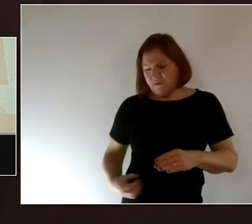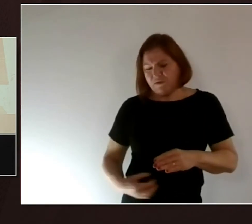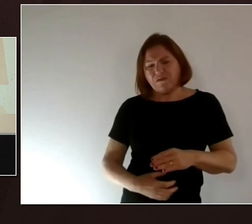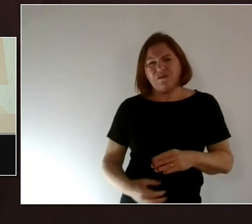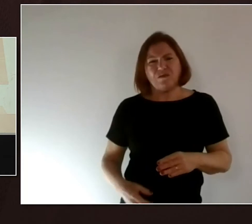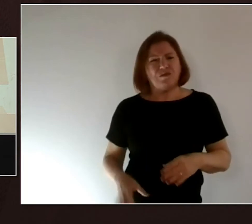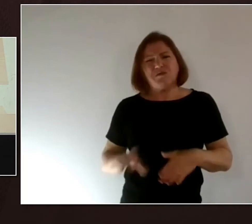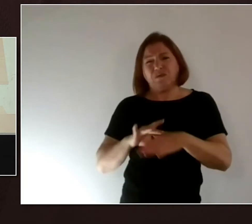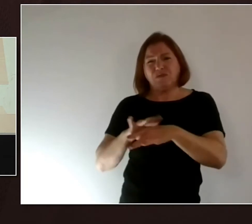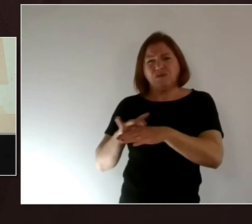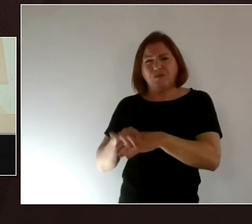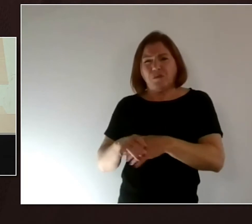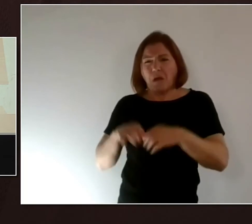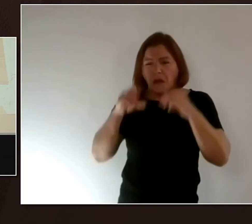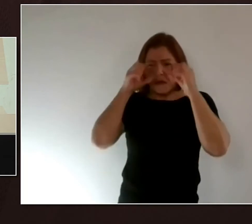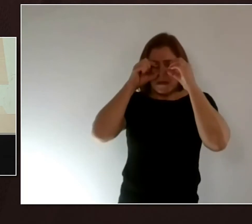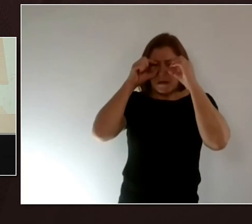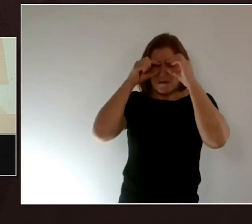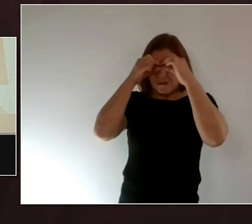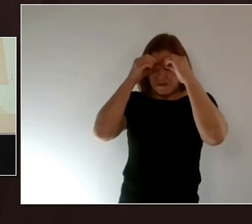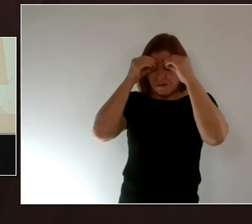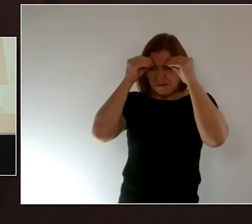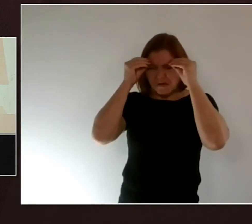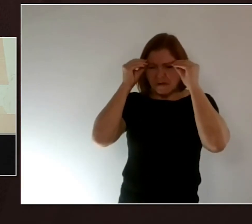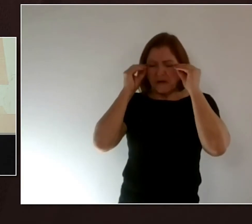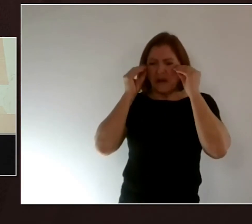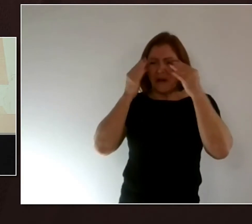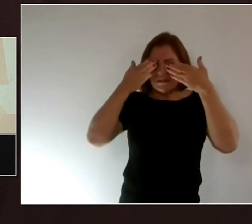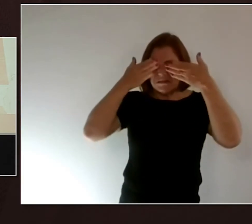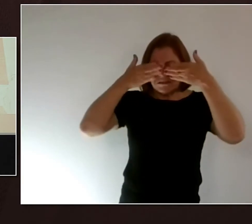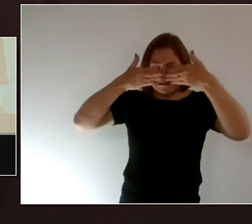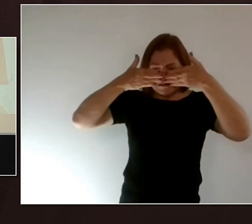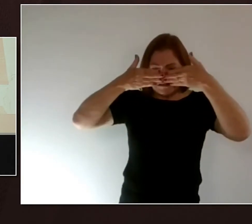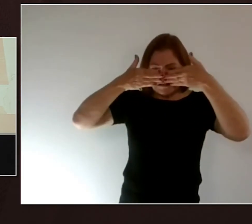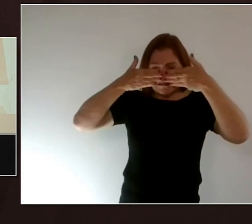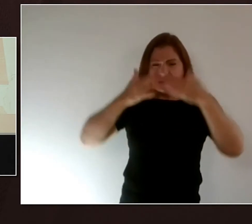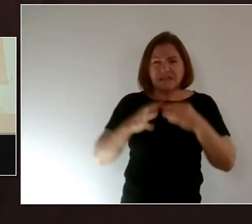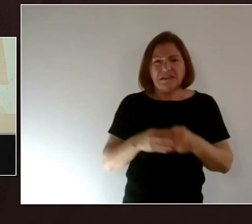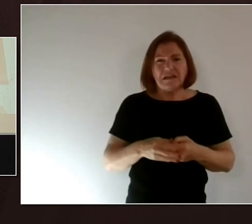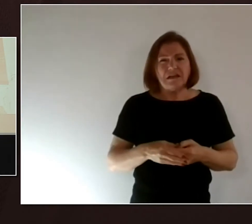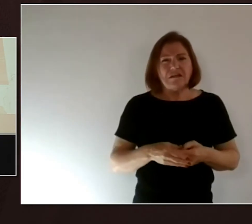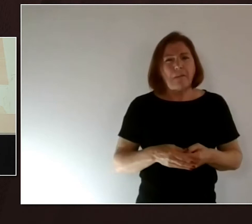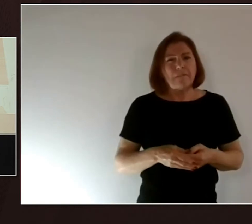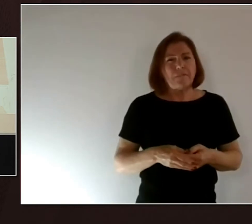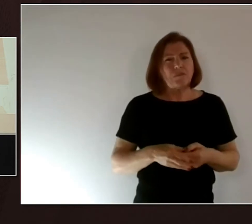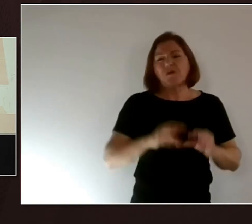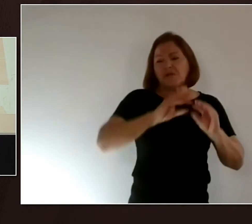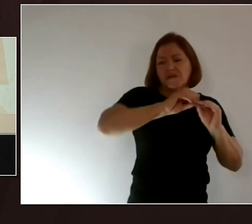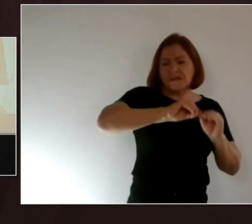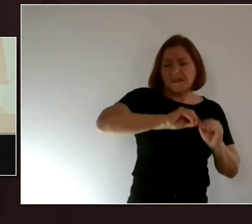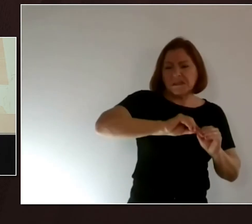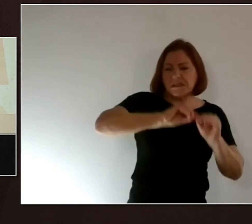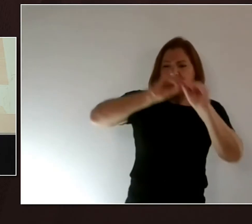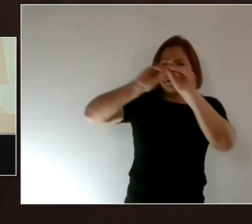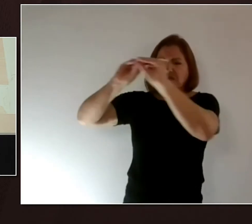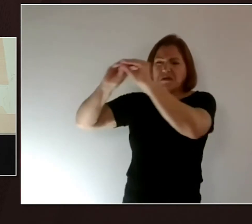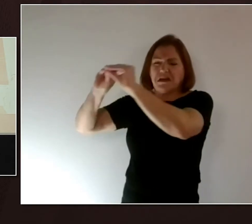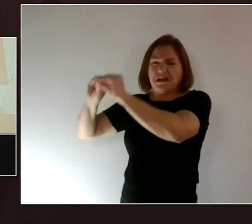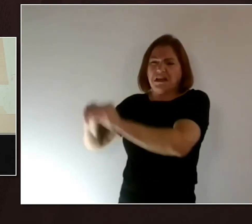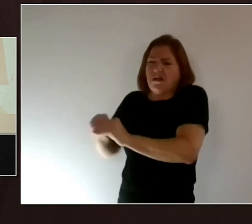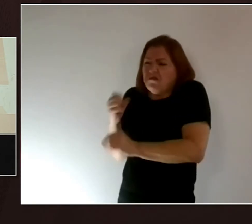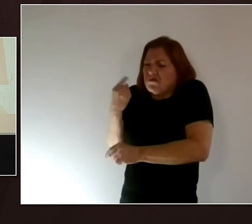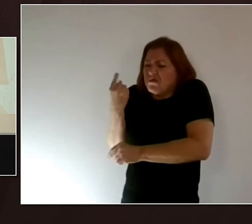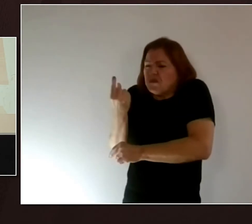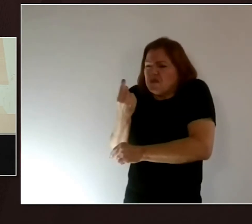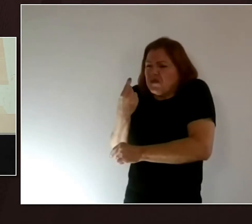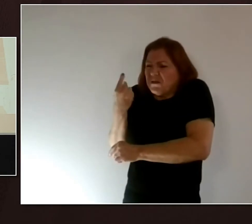dos olhos, e por fim a cegueira. Muitos foram deixados para morrer no mais completo abandono, porque